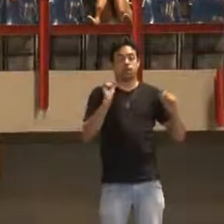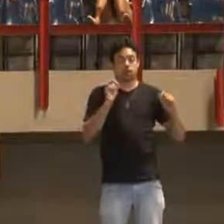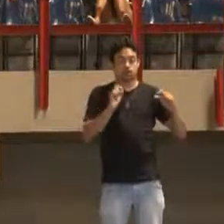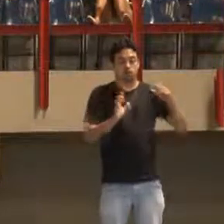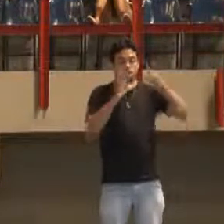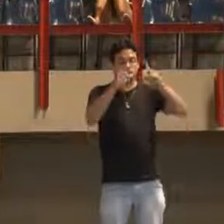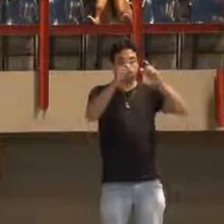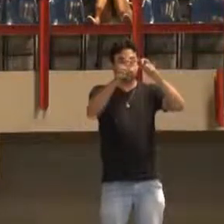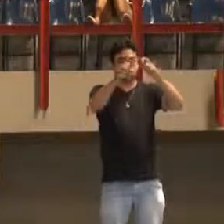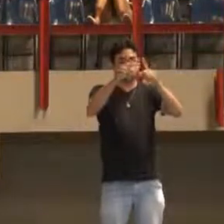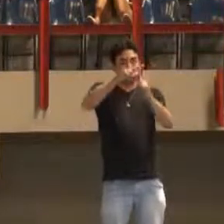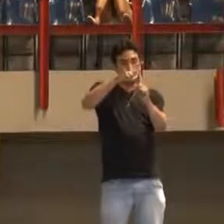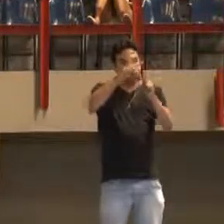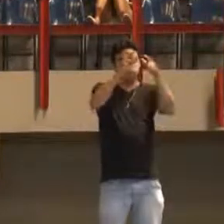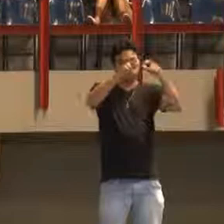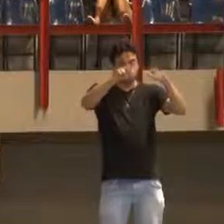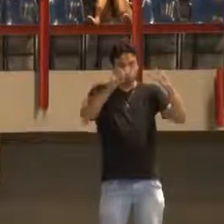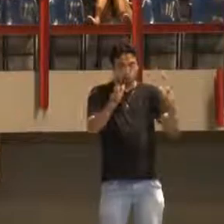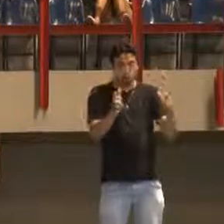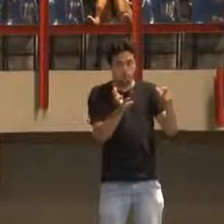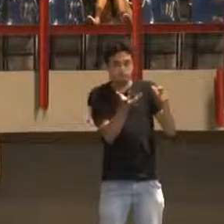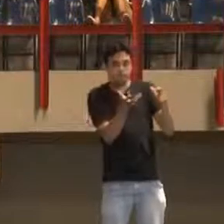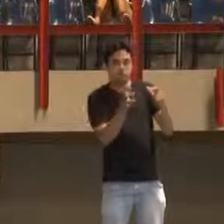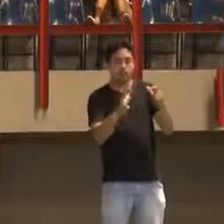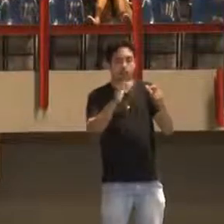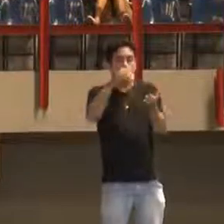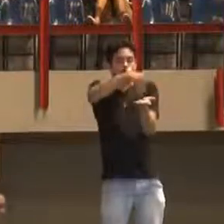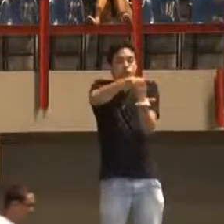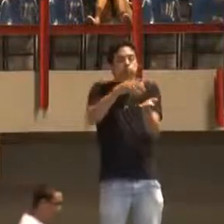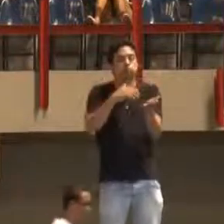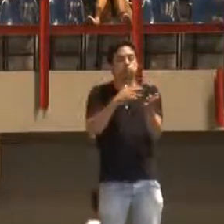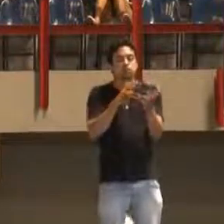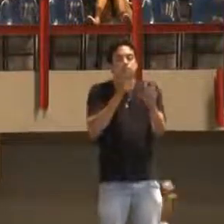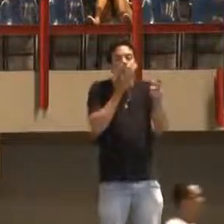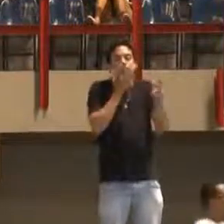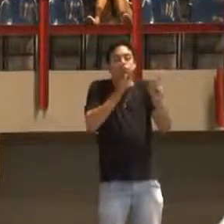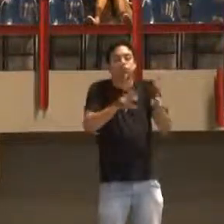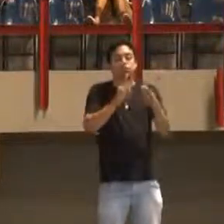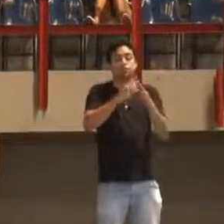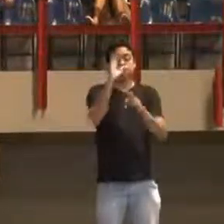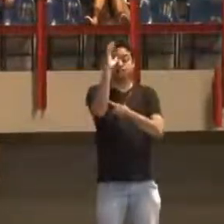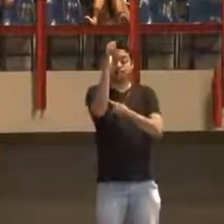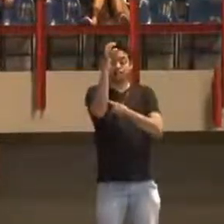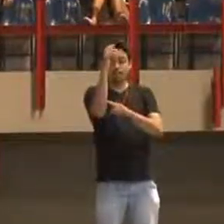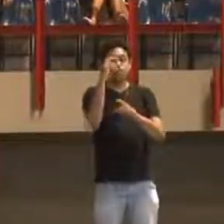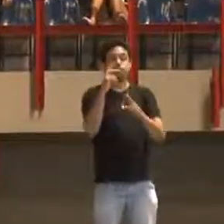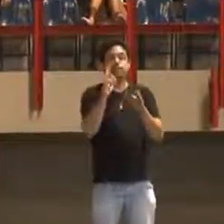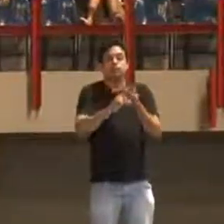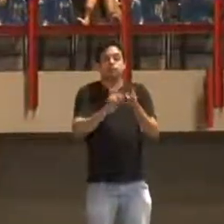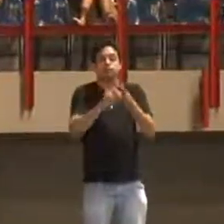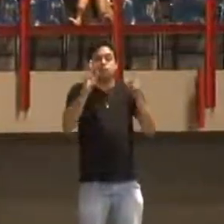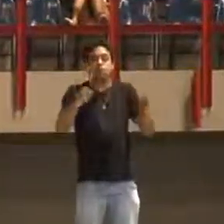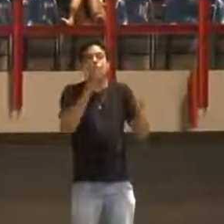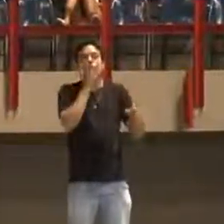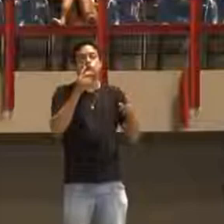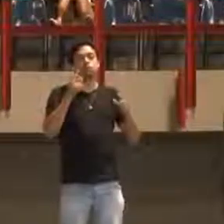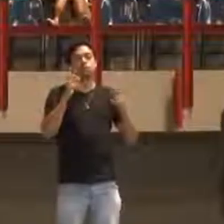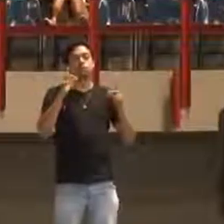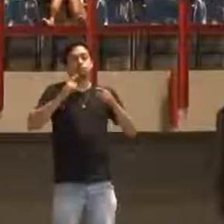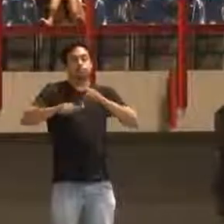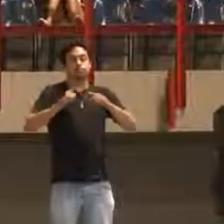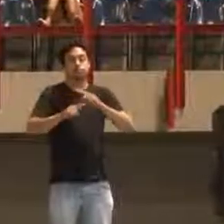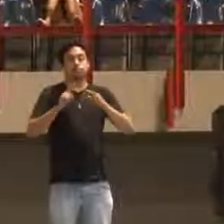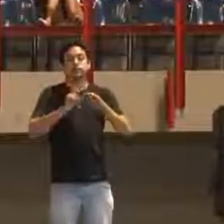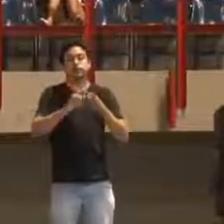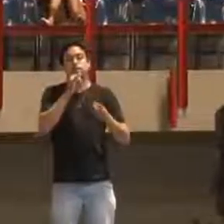porque senão você não vê a casa. E a palmeira também não pode ter a mesma cor do fundo da garrafa, porque senão você não vai conseguir ver a casa. Agora me